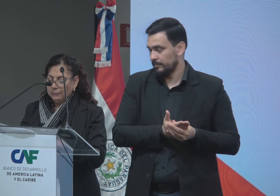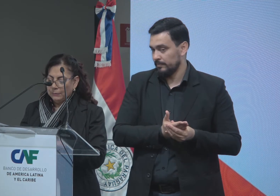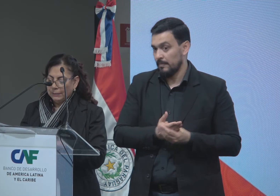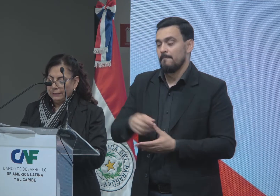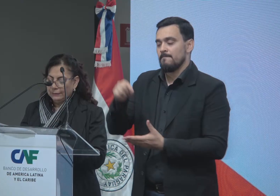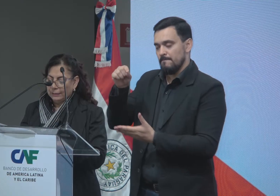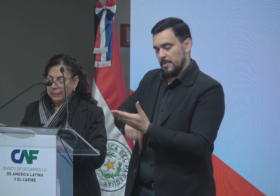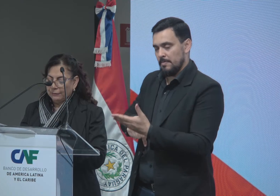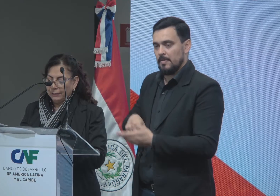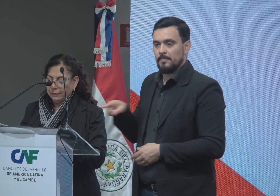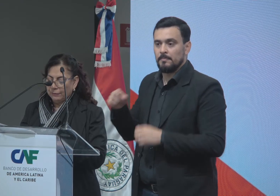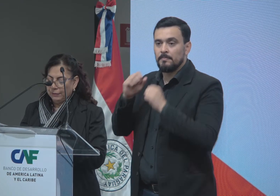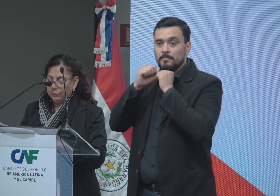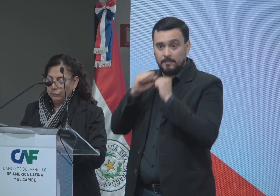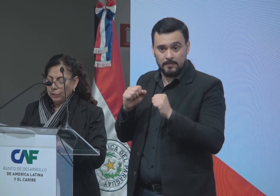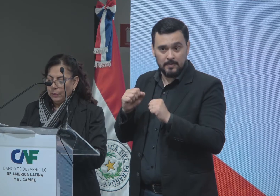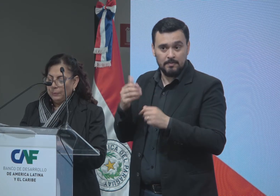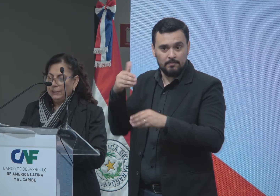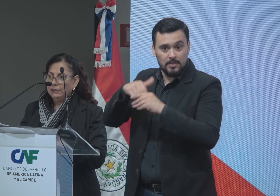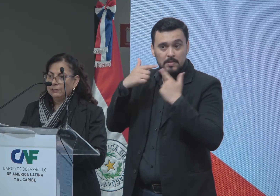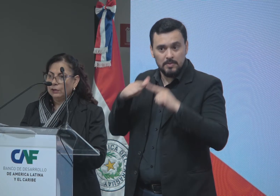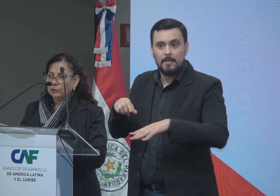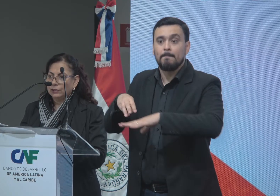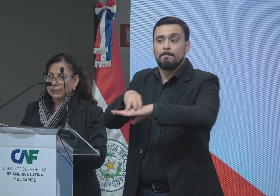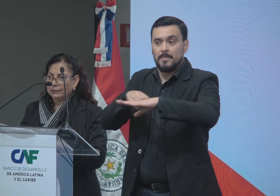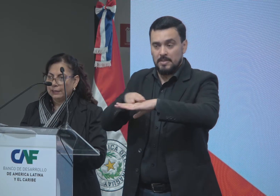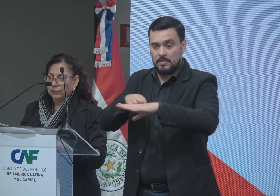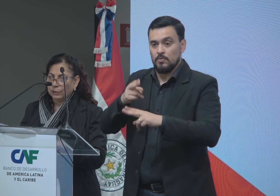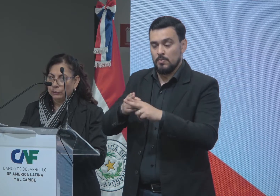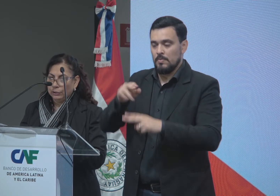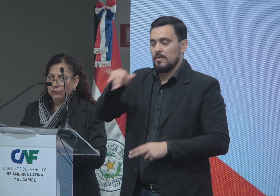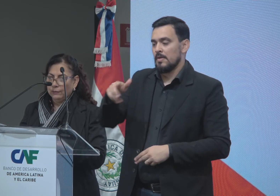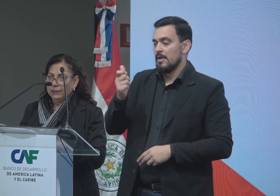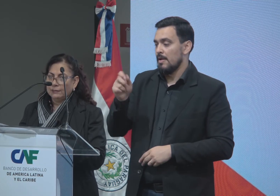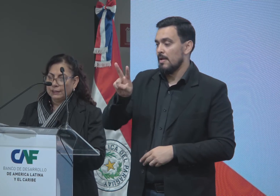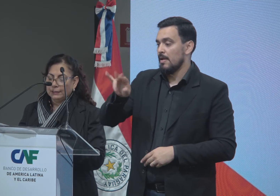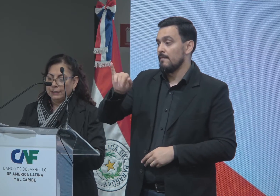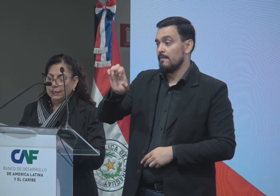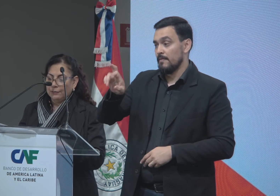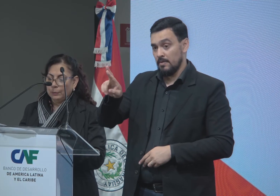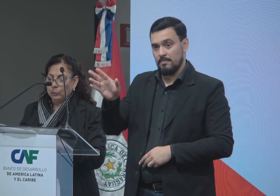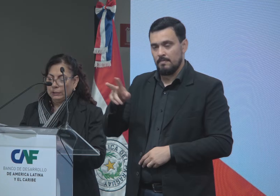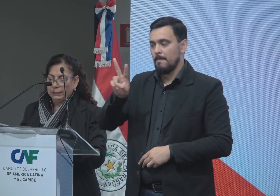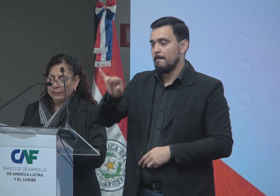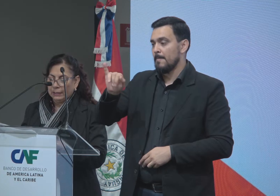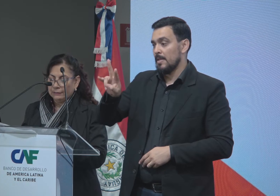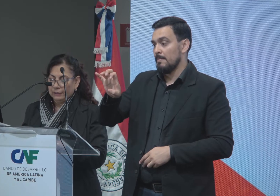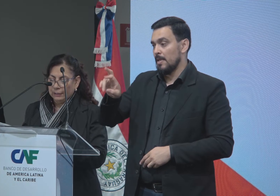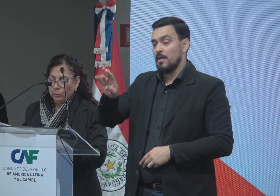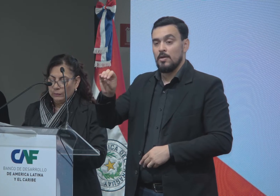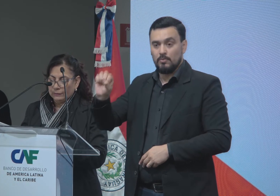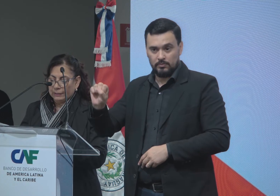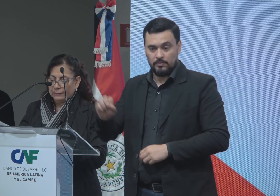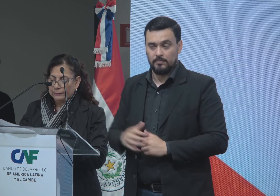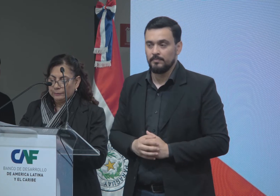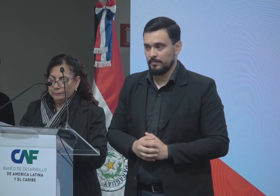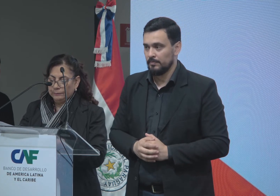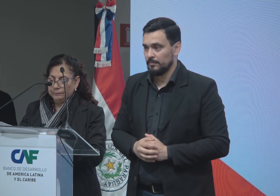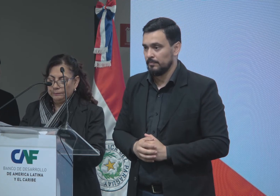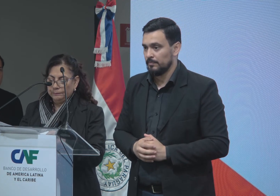Firma Magíster Javier Viveros, ministro secretario ejecutivo de la Secretaría de Políticas Lingüísticas.